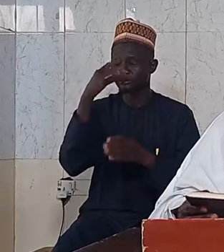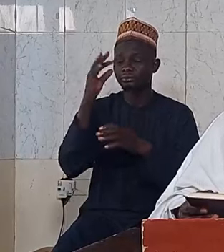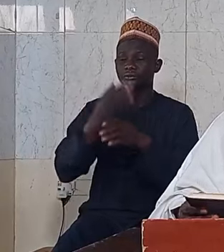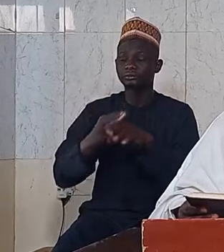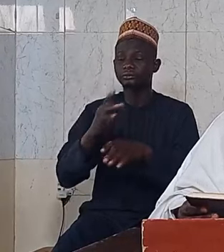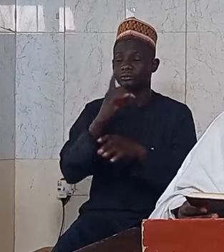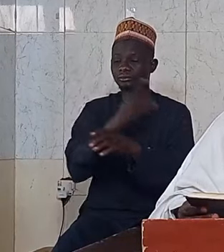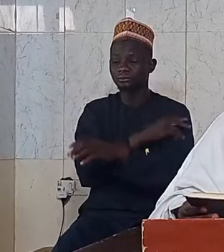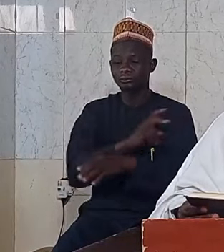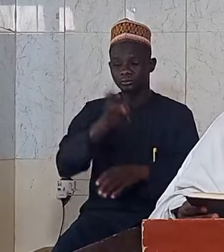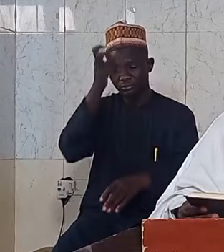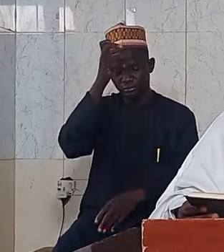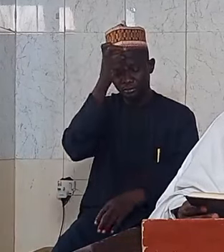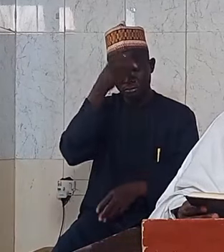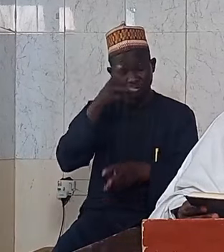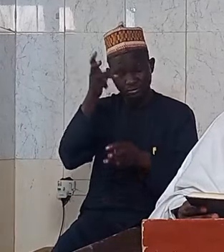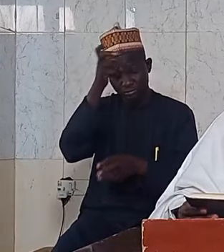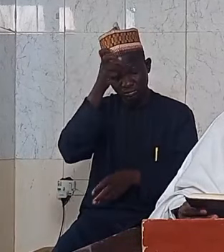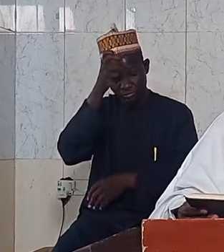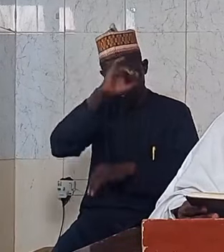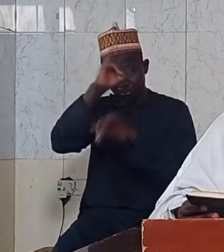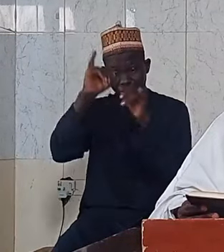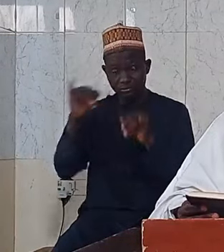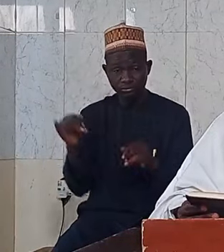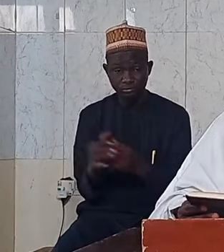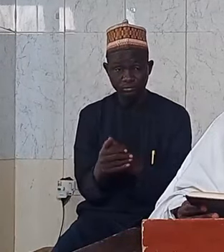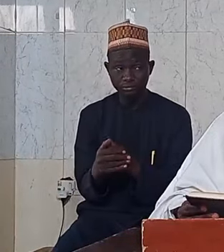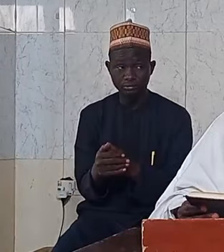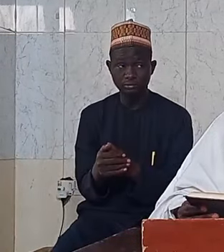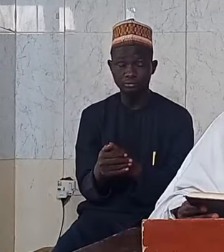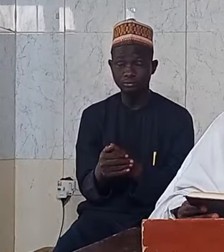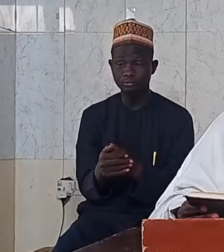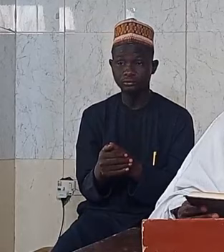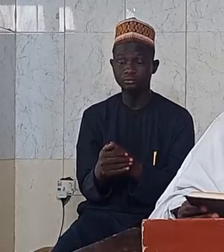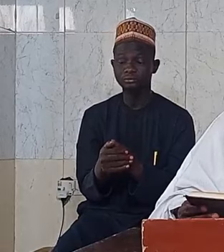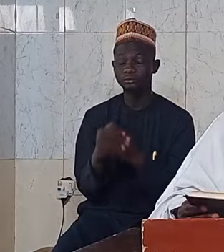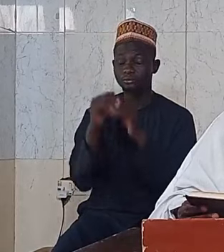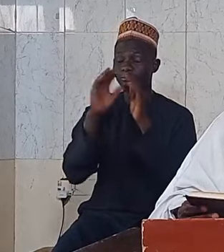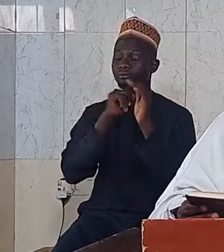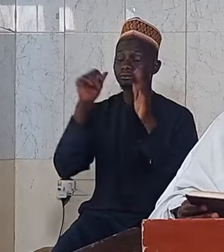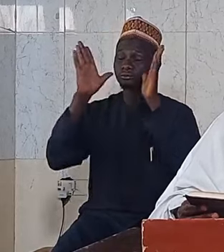kai kamar yadda yaqi fi sabilit taghut kafirai da